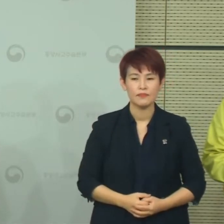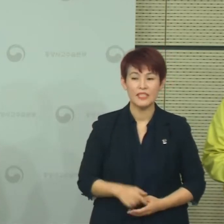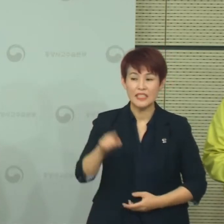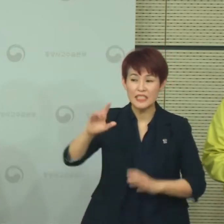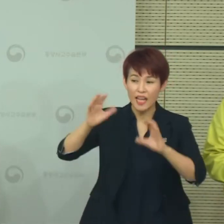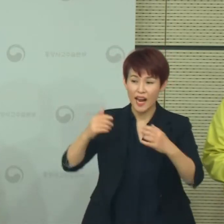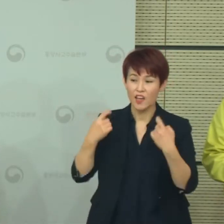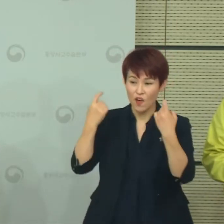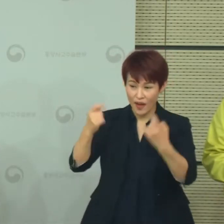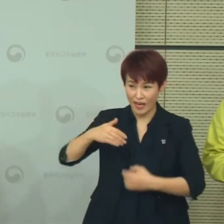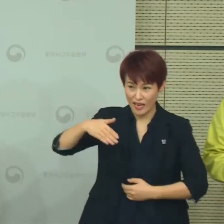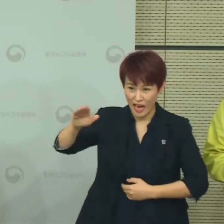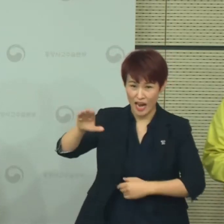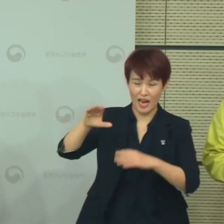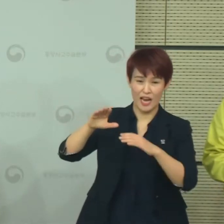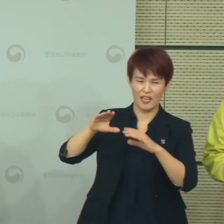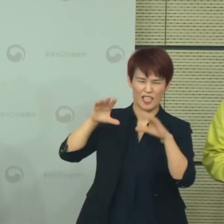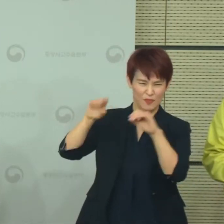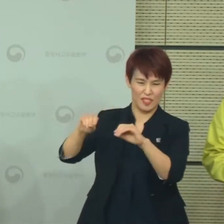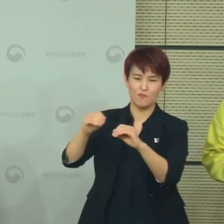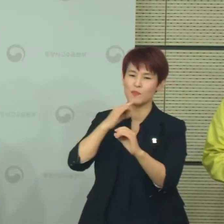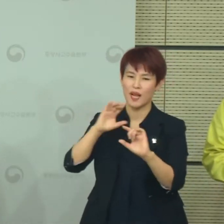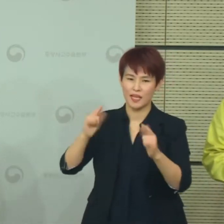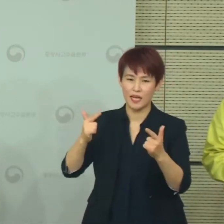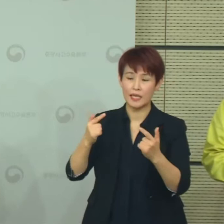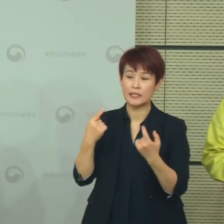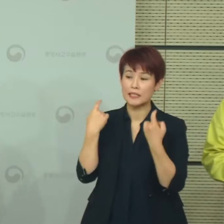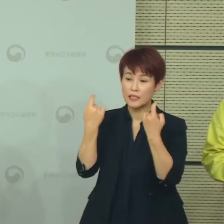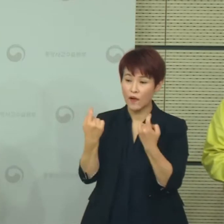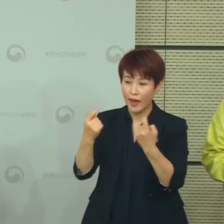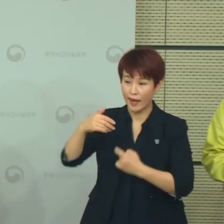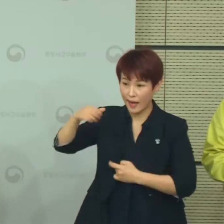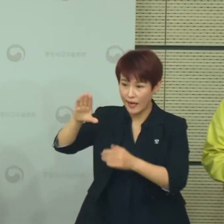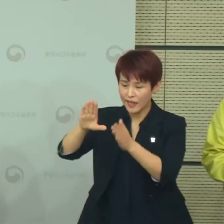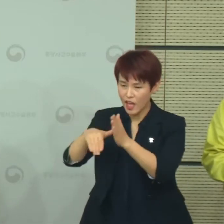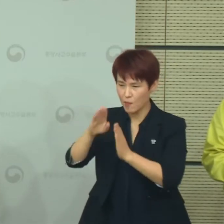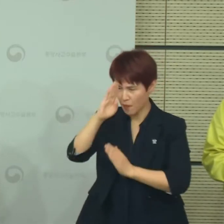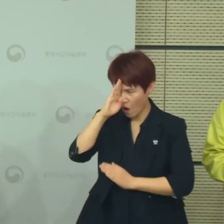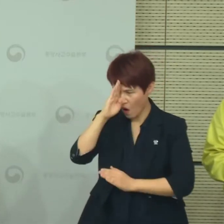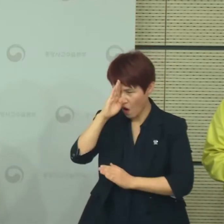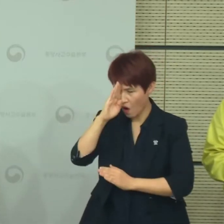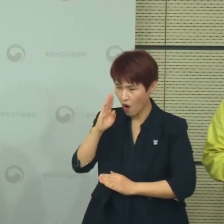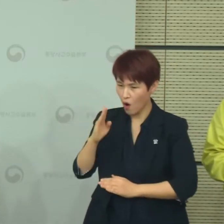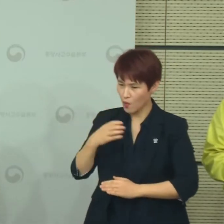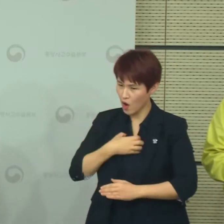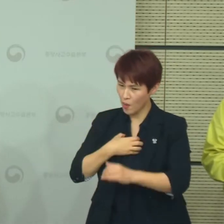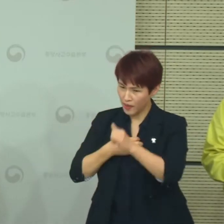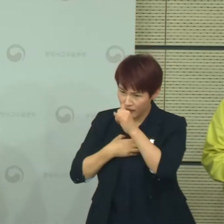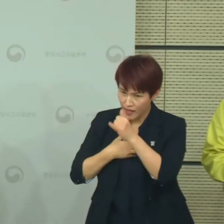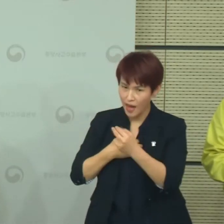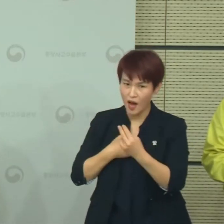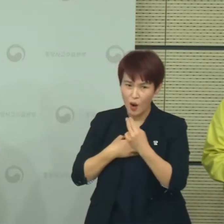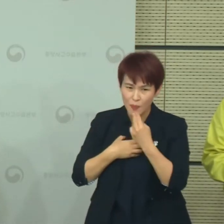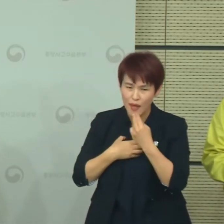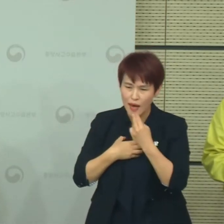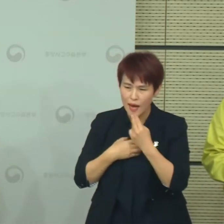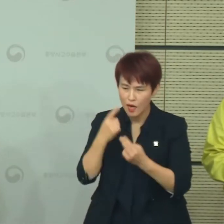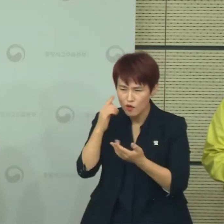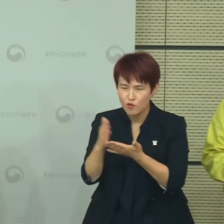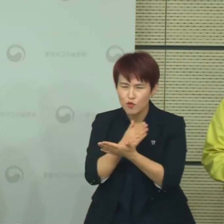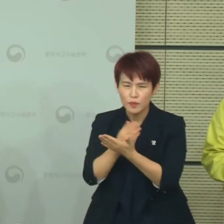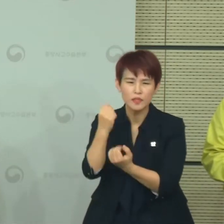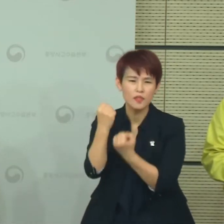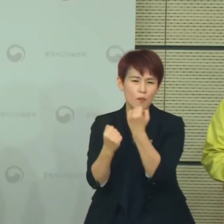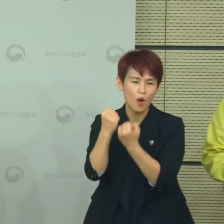여행을 금지시키는 내용이 아니라 그 나라의 여행을 할 때 질병에 관한 위험이 어느 정도 있는지를 단계별로 구분을